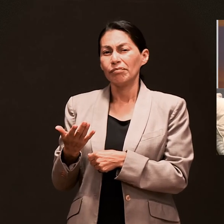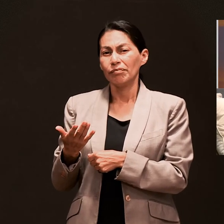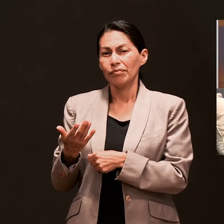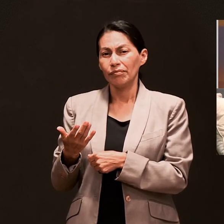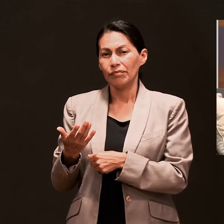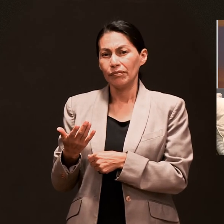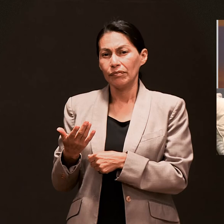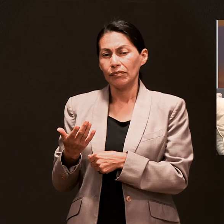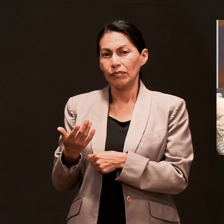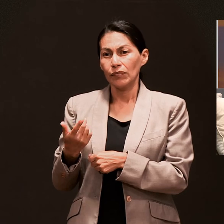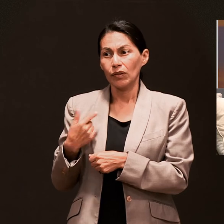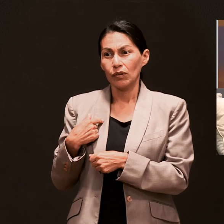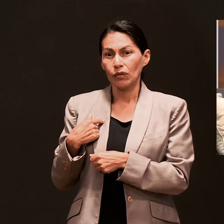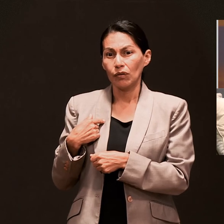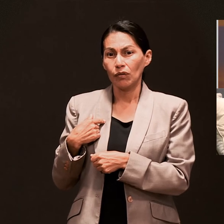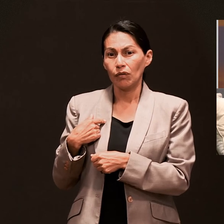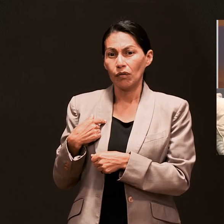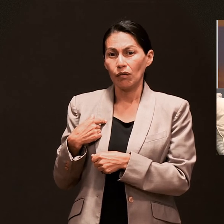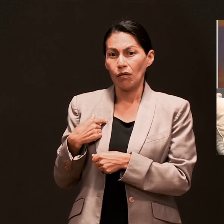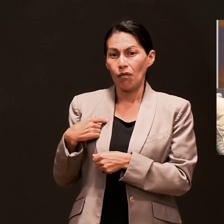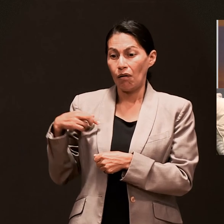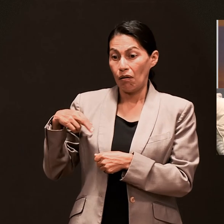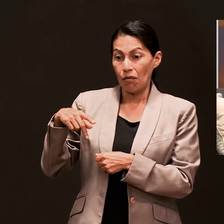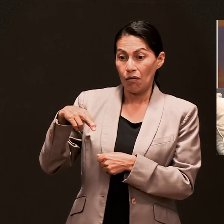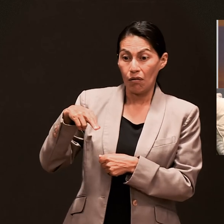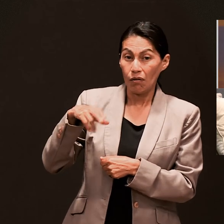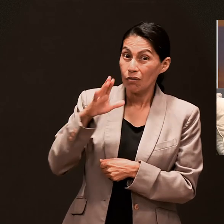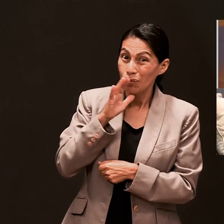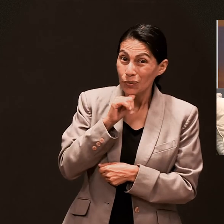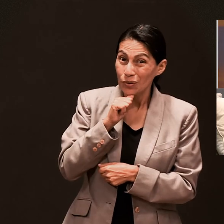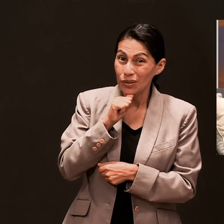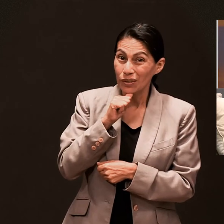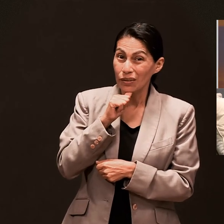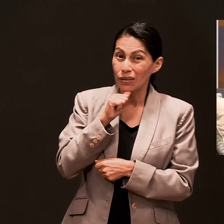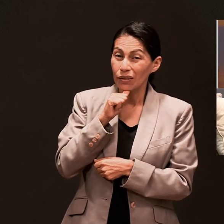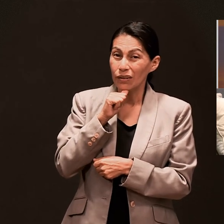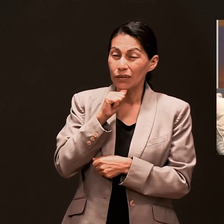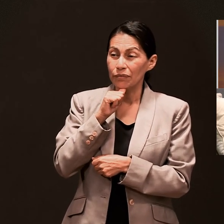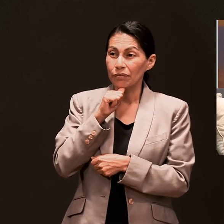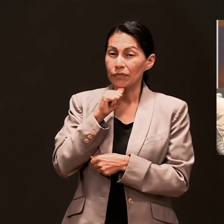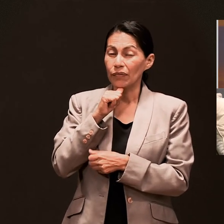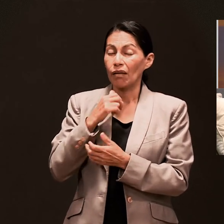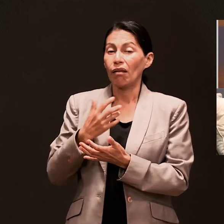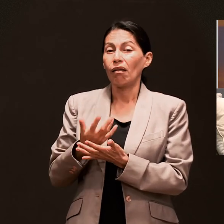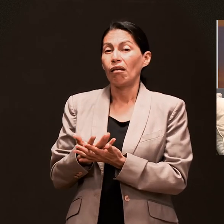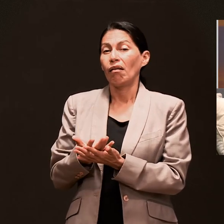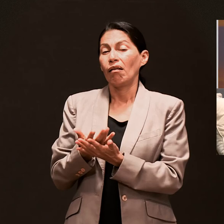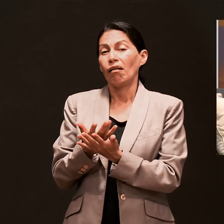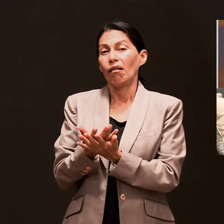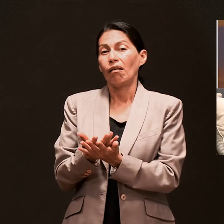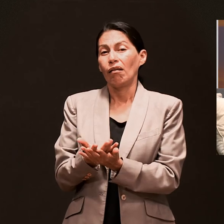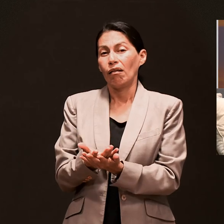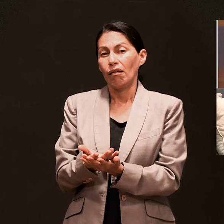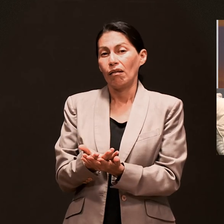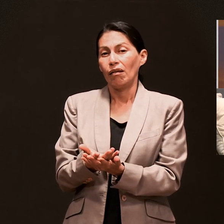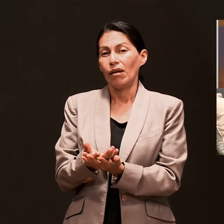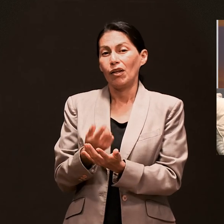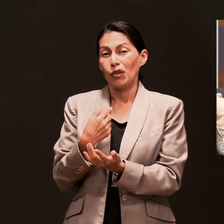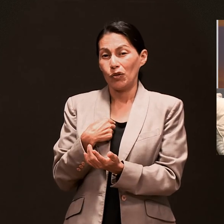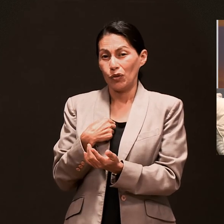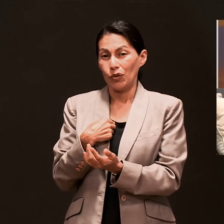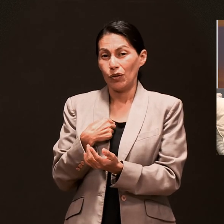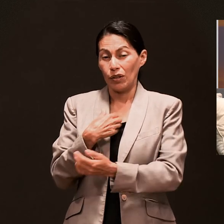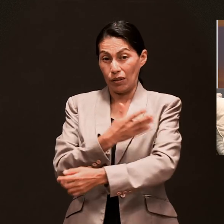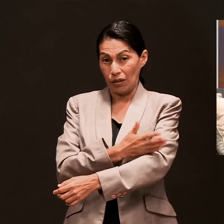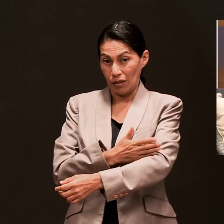que me me colocaron este me vi imposibilitada para caminar entonces en